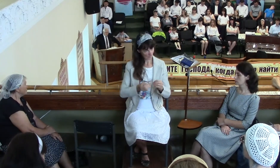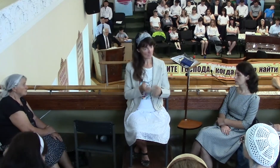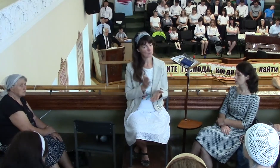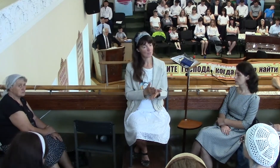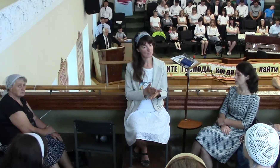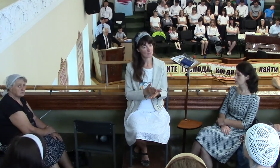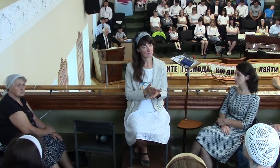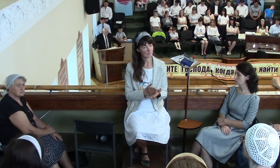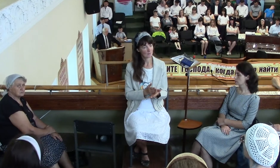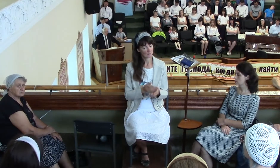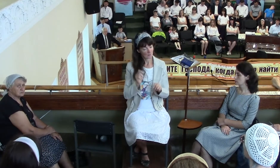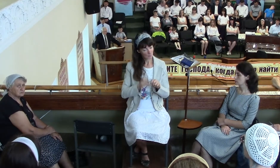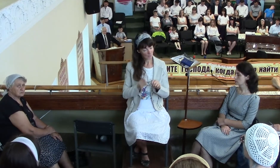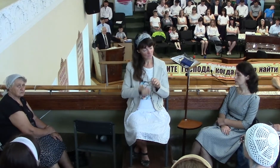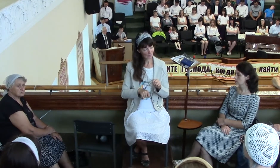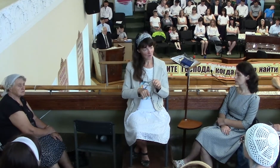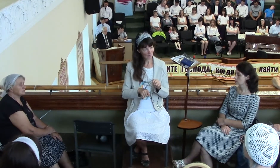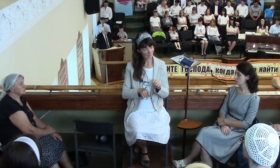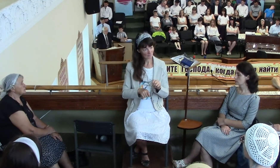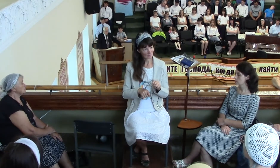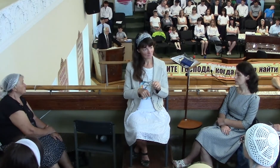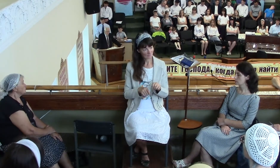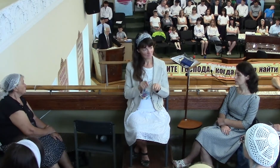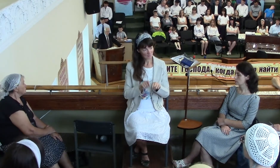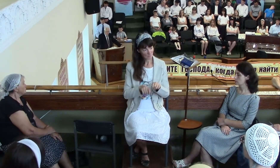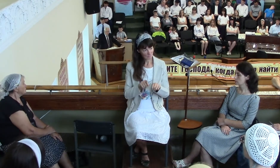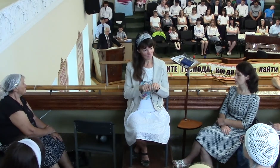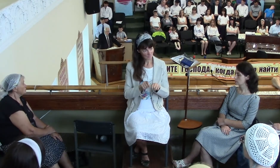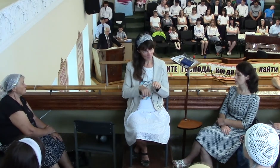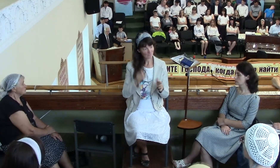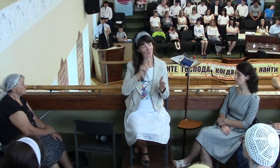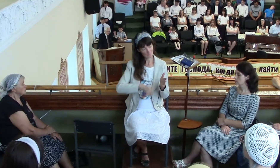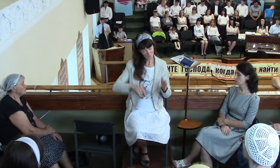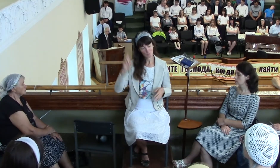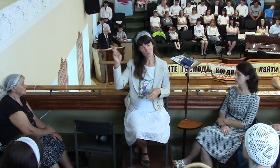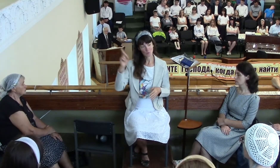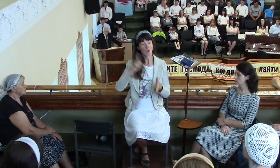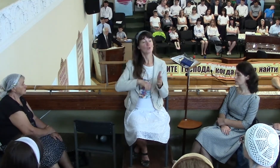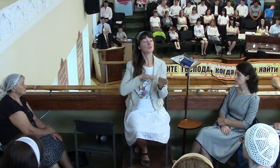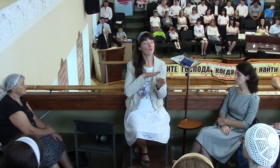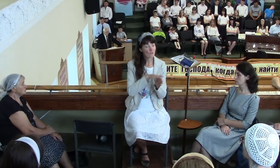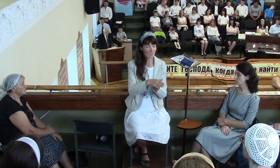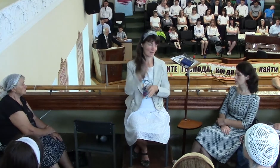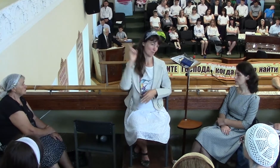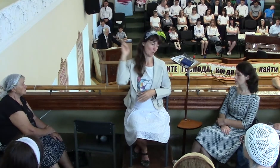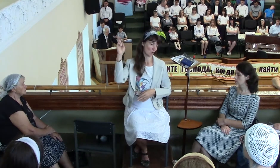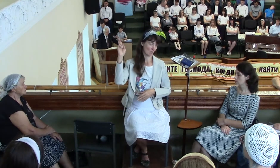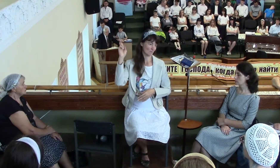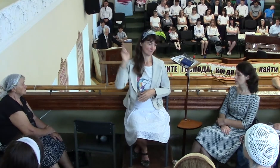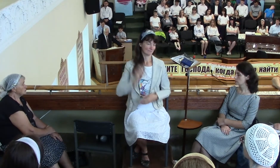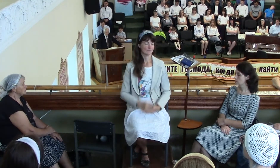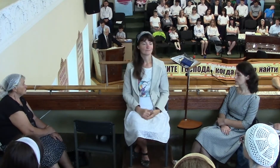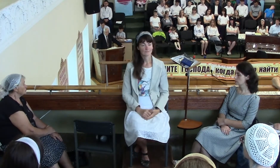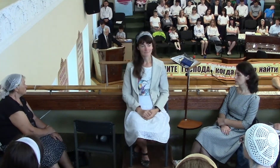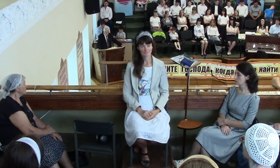Иисуса Христа хотели сделать царем, поставить во главе государства,